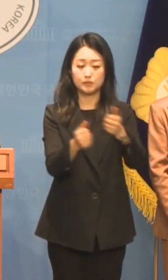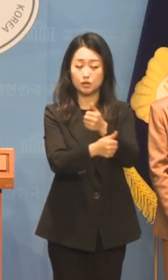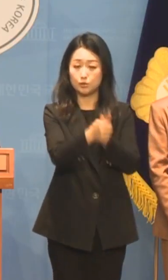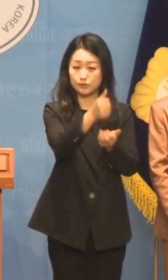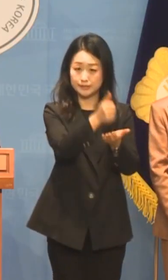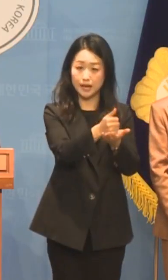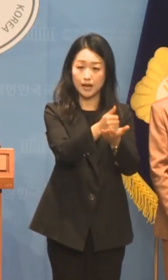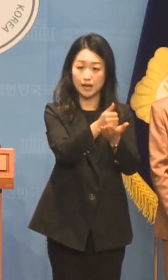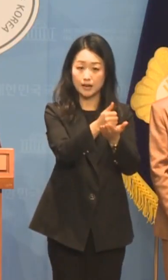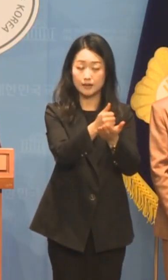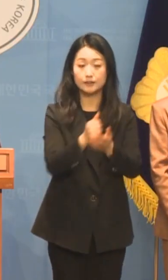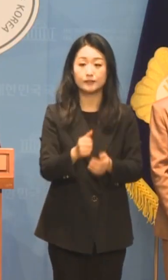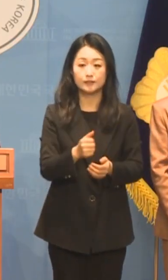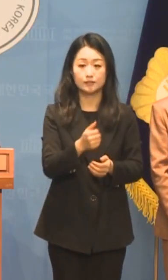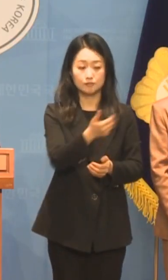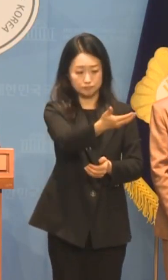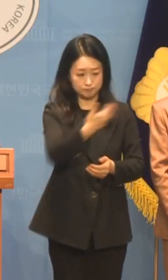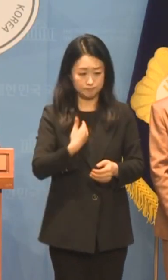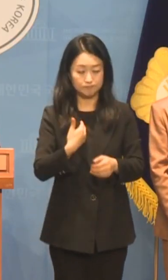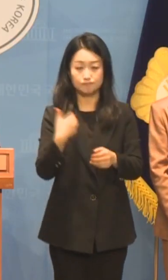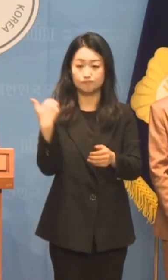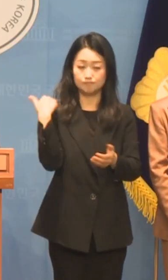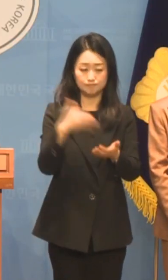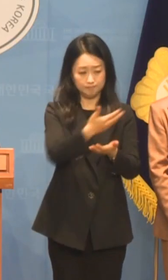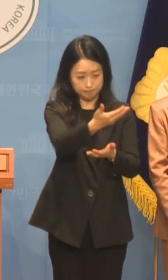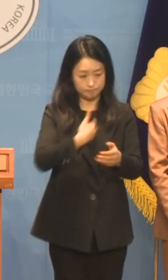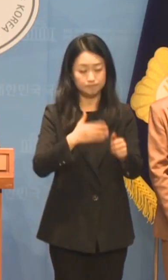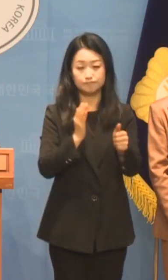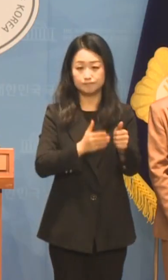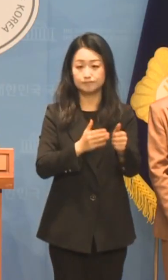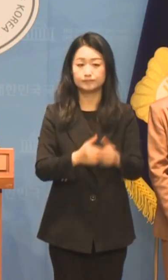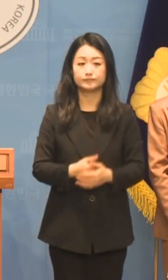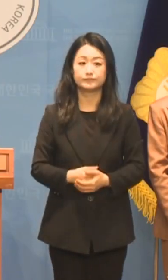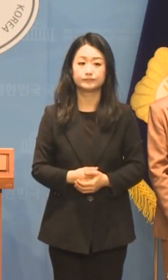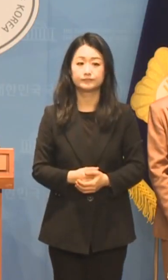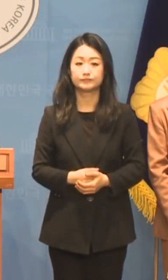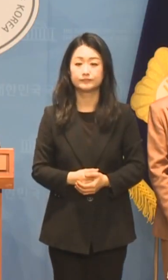법사위원장, 국민의힘에 즉시 환원해야 합니다.